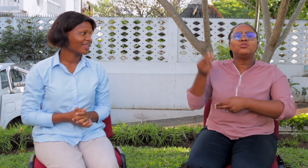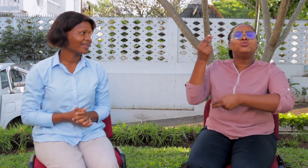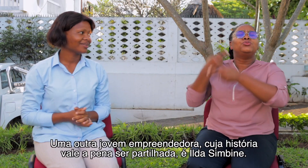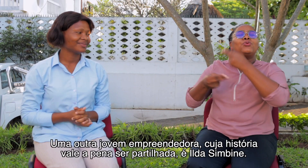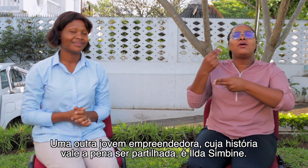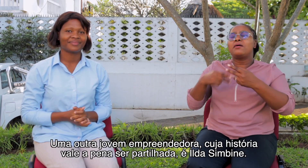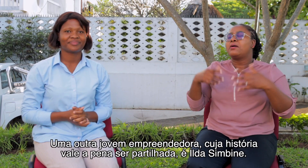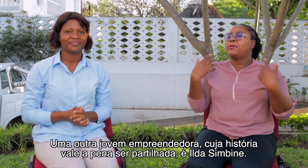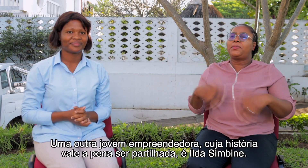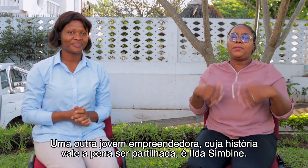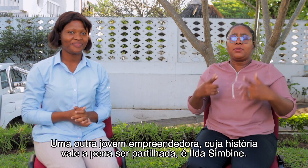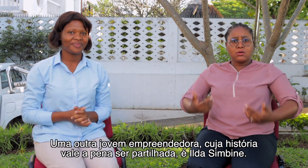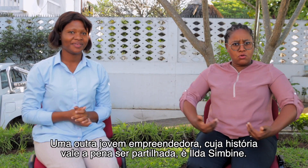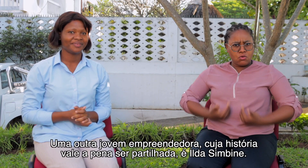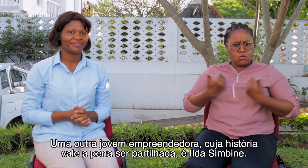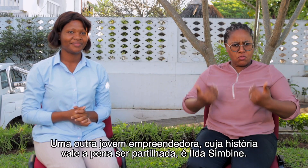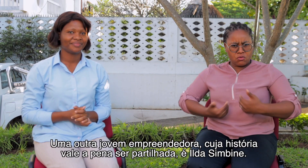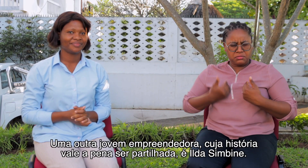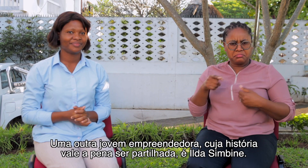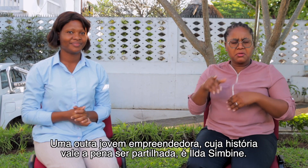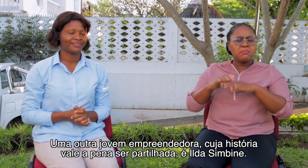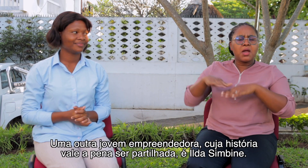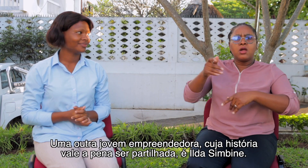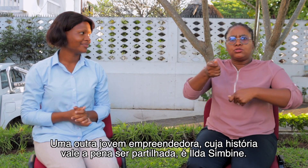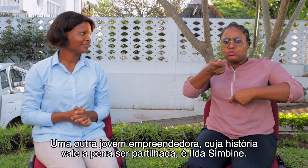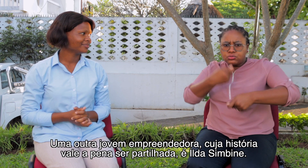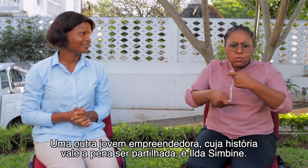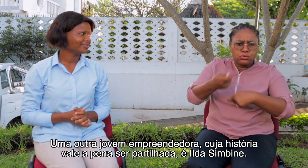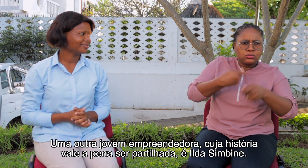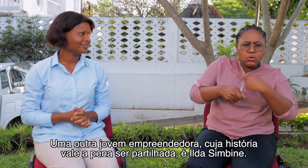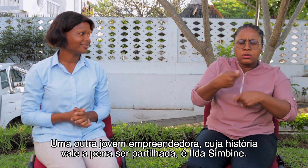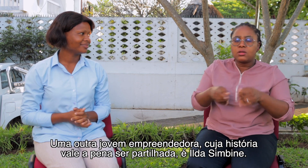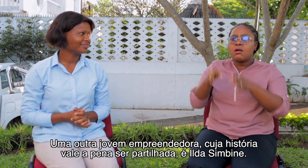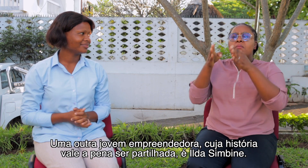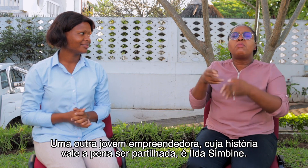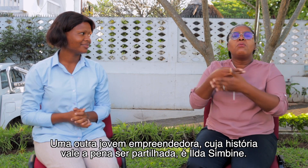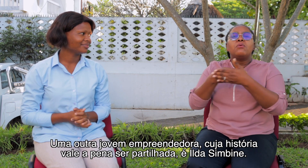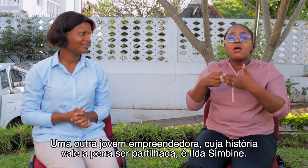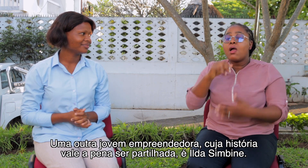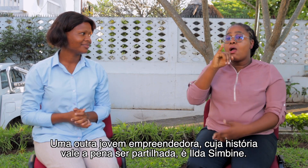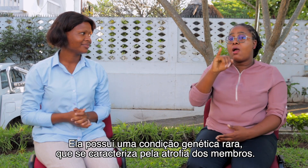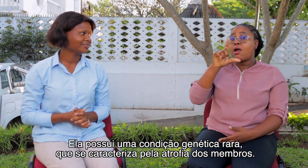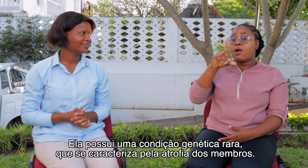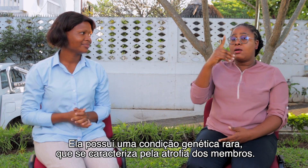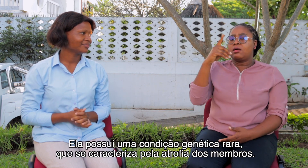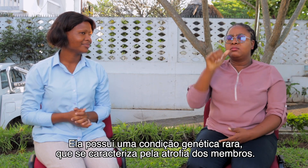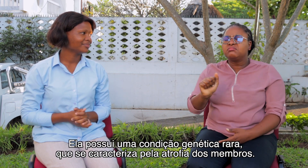Uma outra jovem empreendedora, cuja história vale a pena ser partilhada, é Hilda Simbine. Ela possui uma